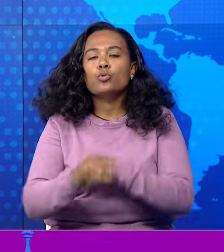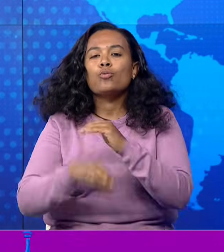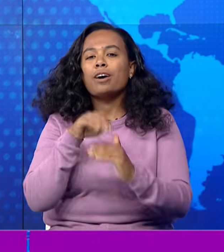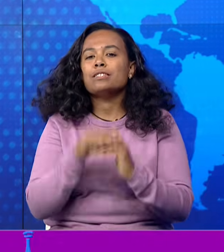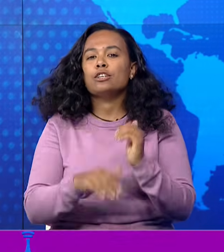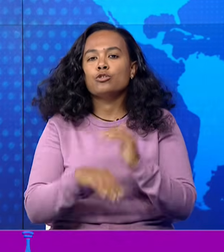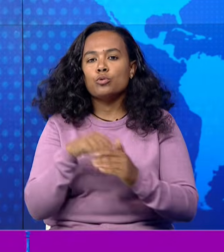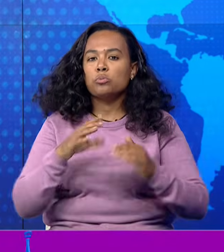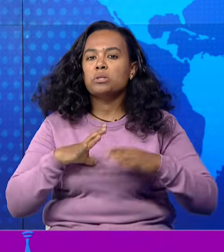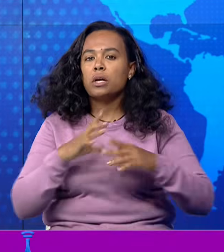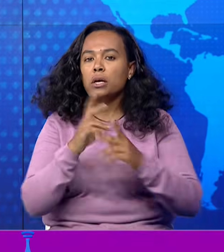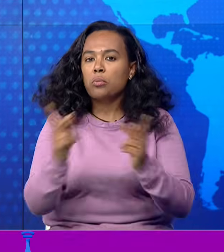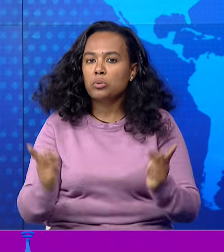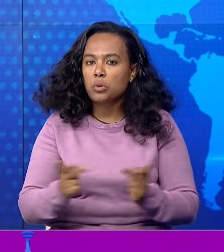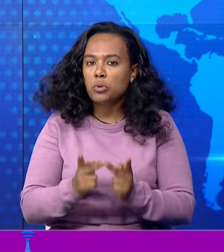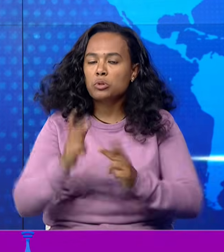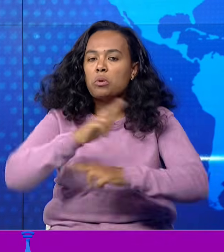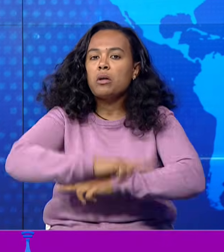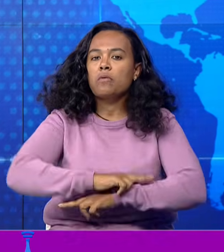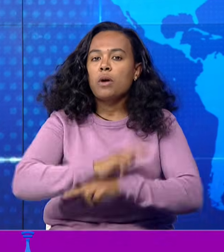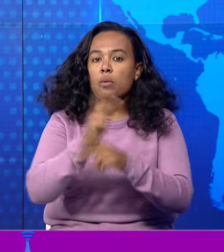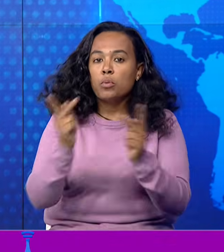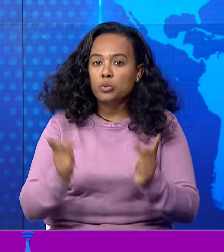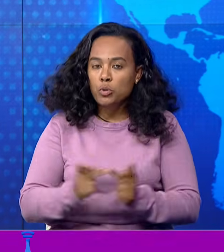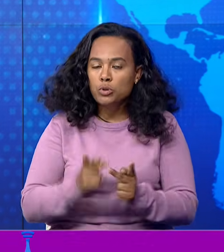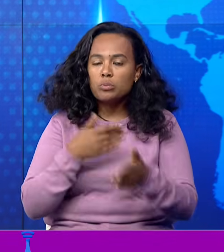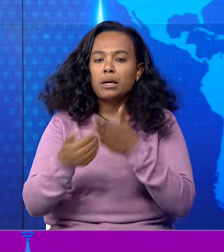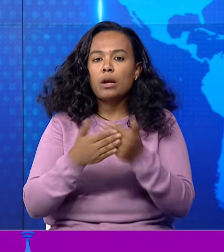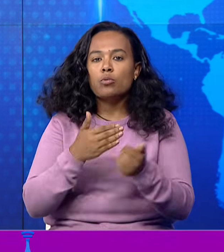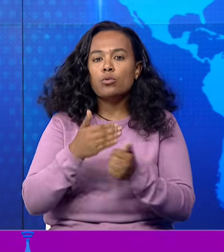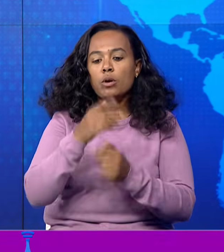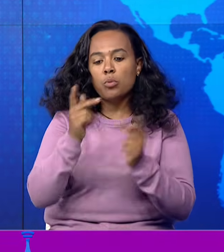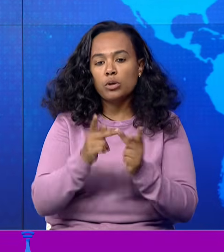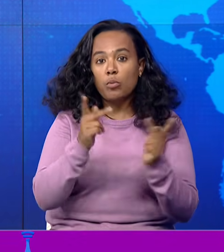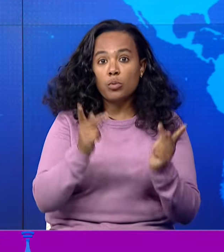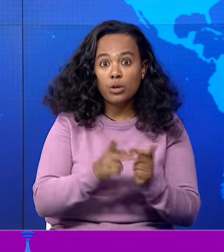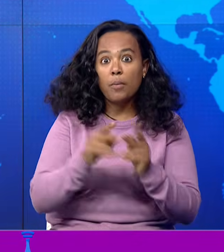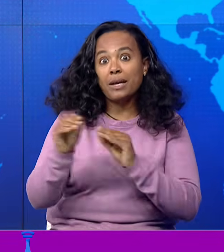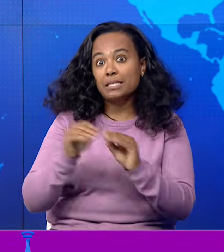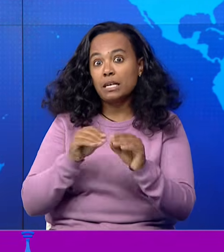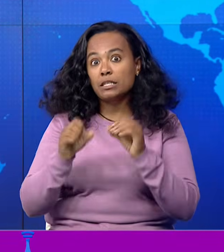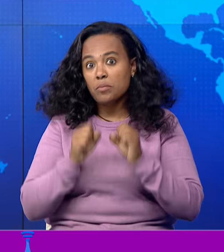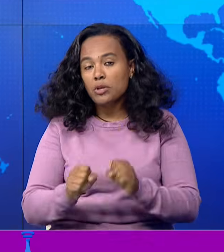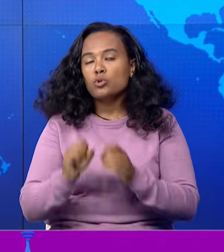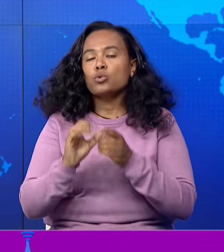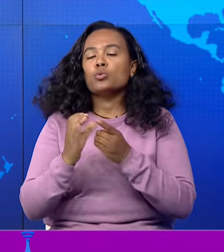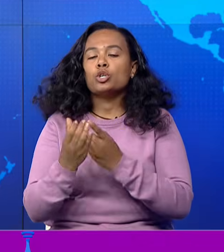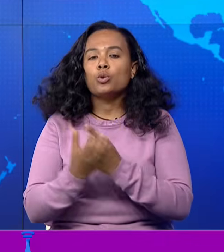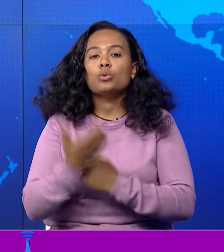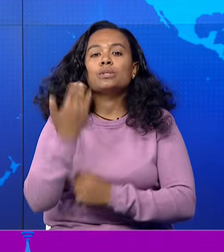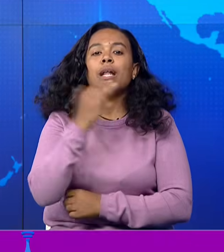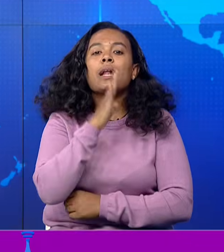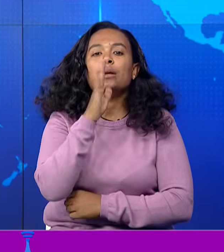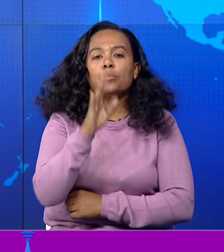ፋሲሊቲዎች፣ የመዝናኛ ቦታዎች፣ ማረፊያ ቦታዎች በቀላሉ ከቦታ ቦታ መንቀሳቀስ የሚያስችሉ ሁኔታዎች ስላልነበሩ